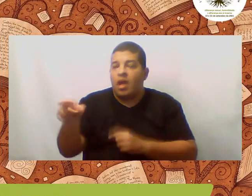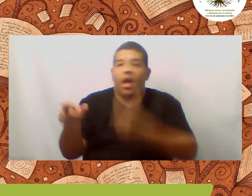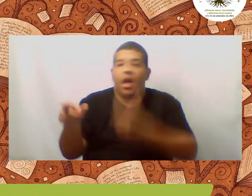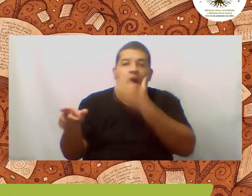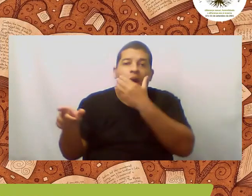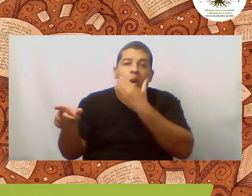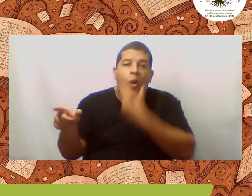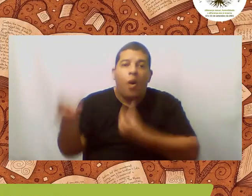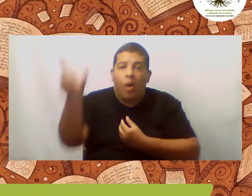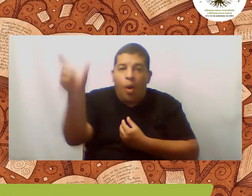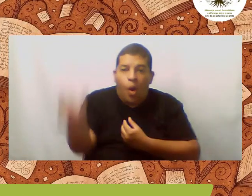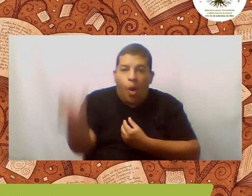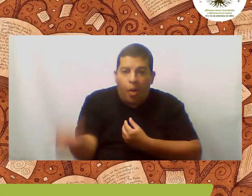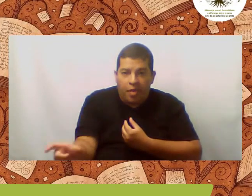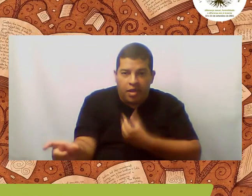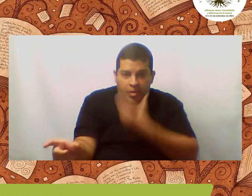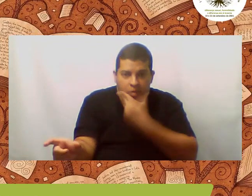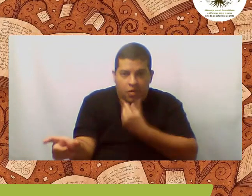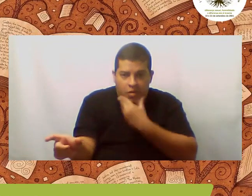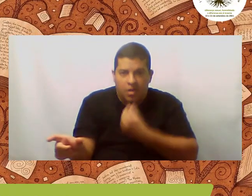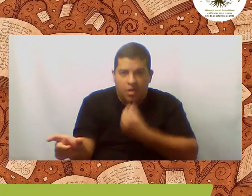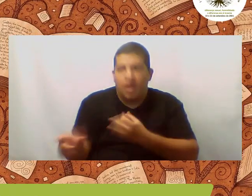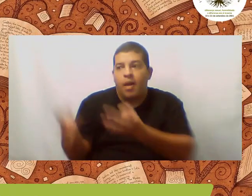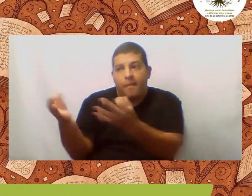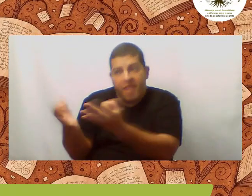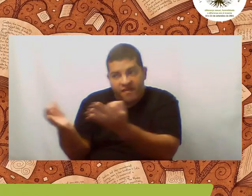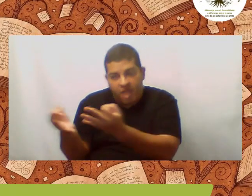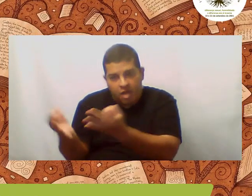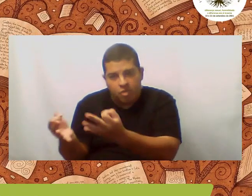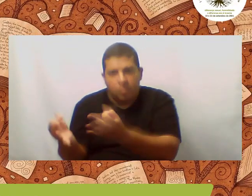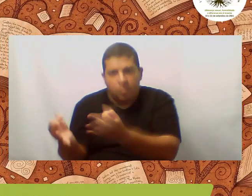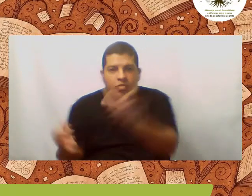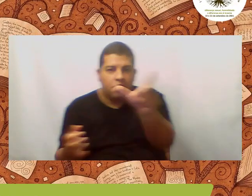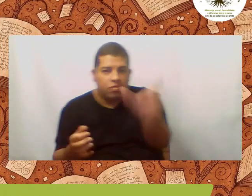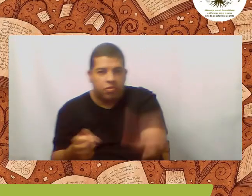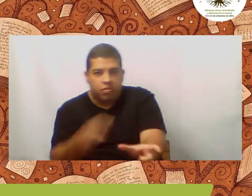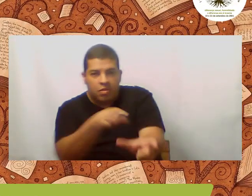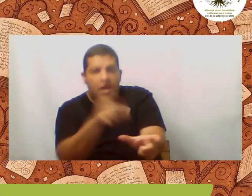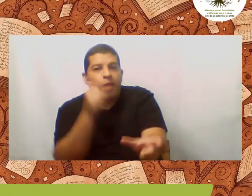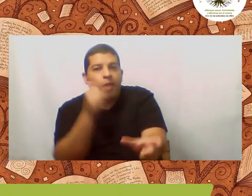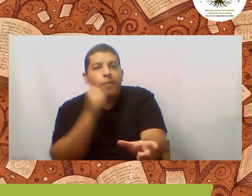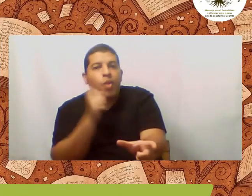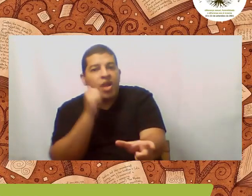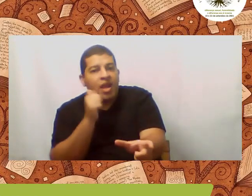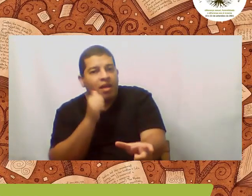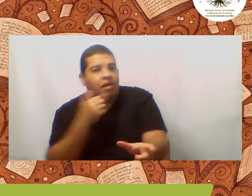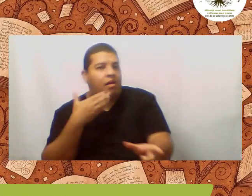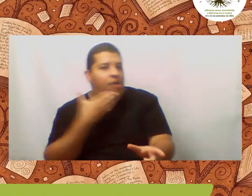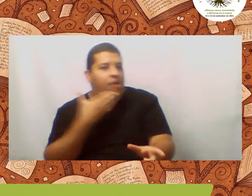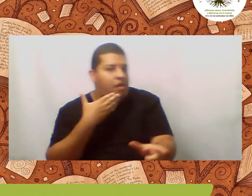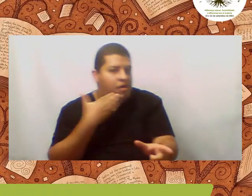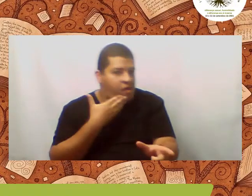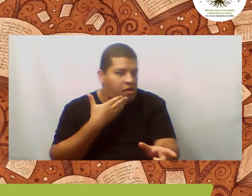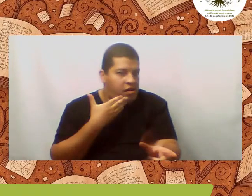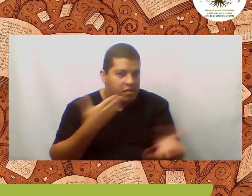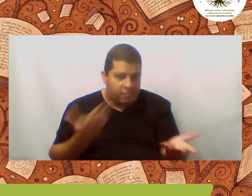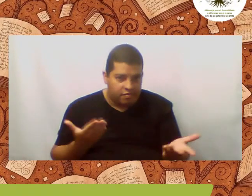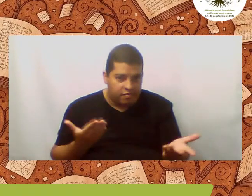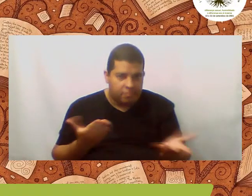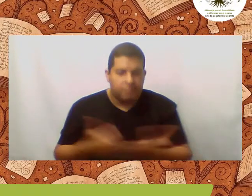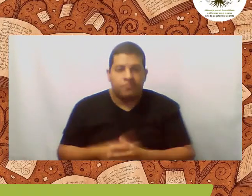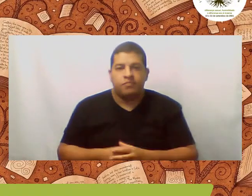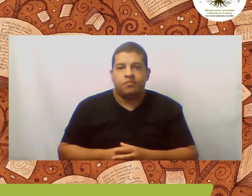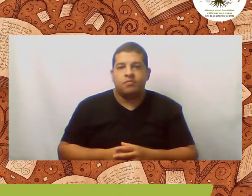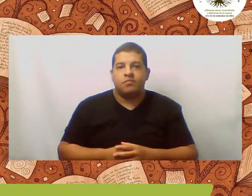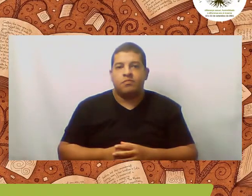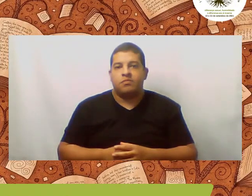sexo perfeito e o sexo feminino era considerado o sexo imperfeito, né? E se supunha uma coisa